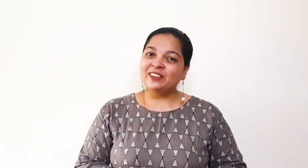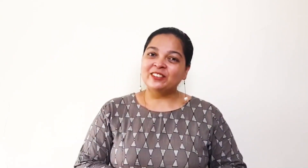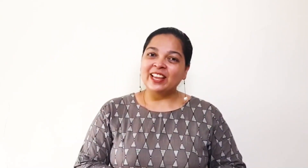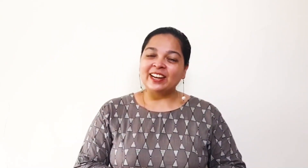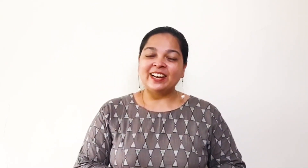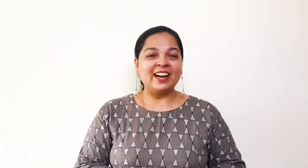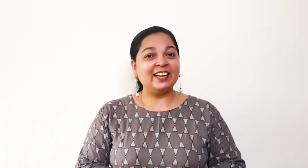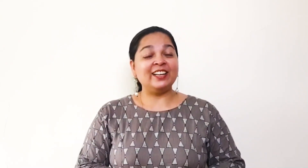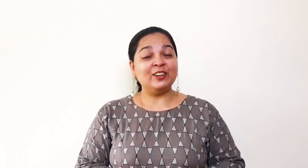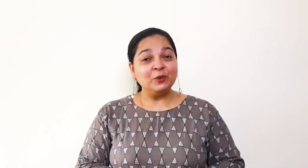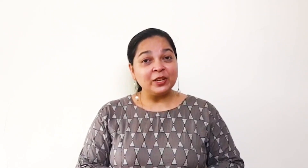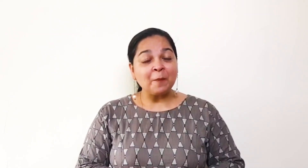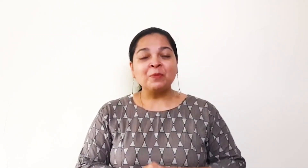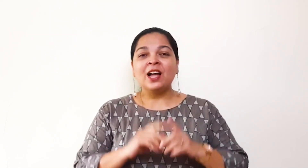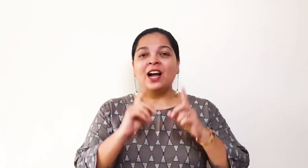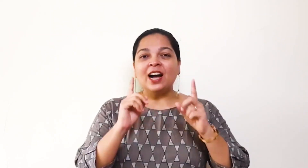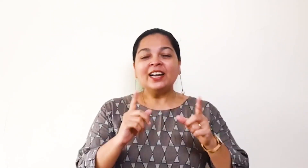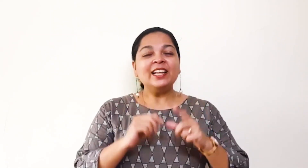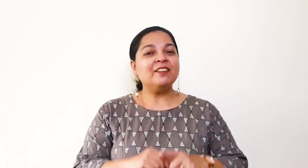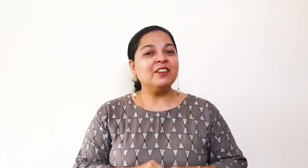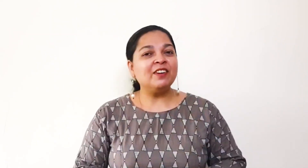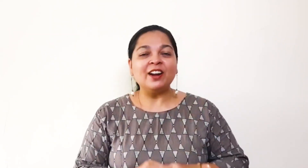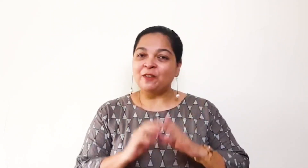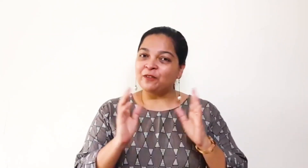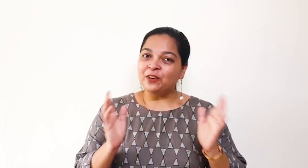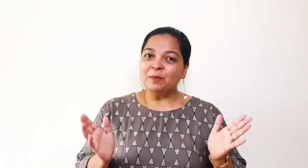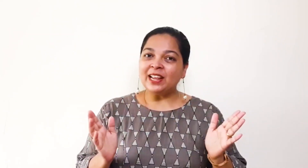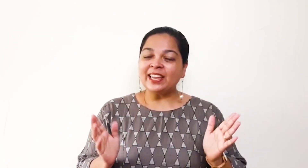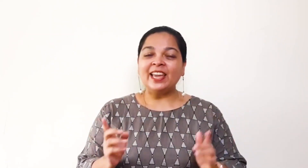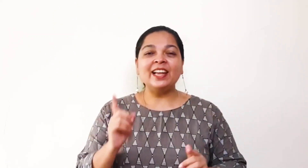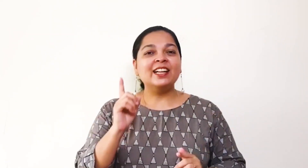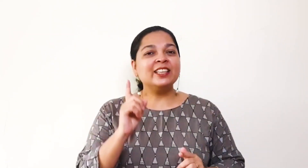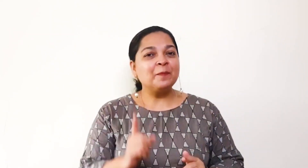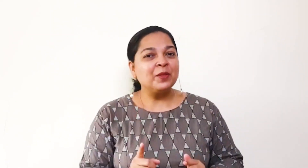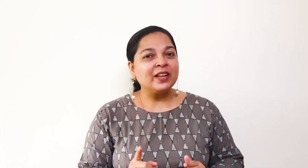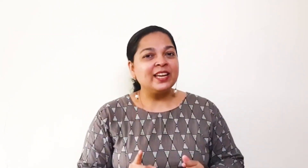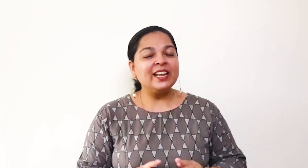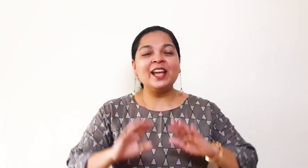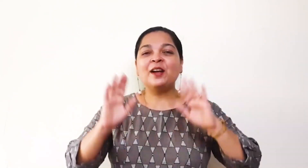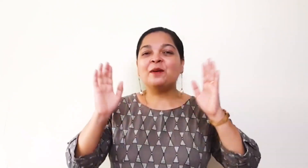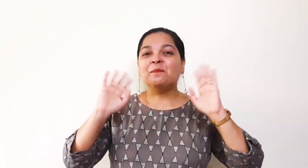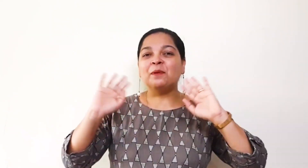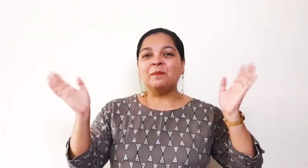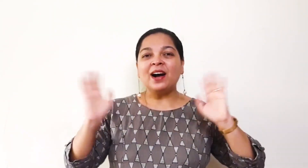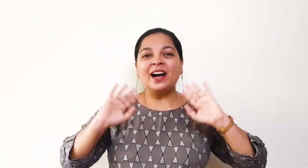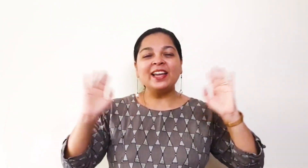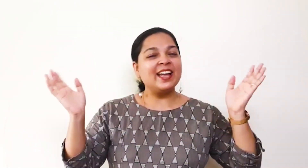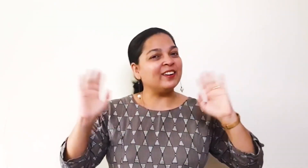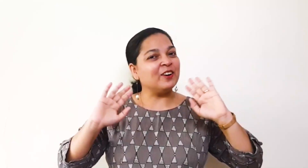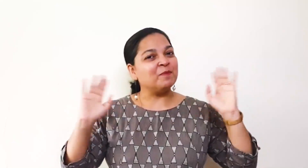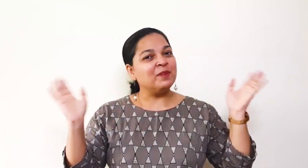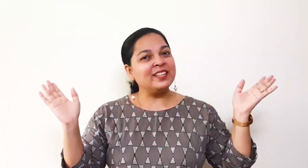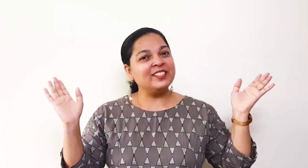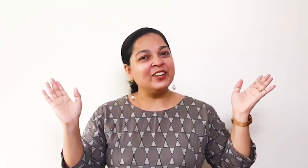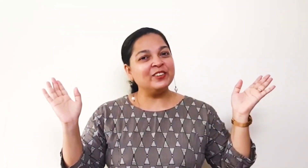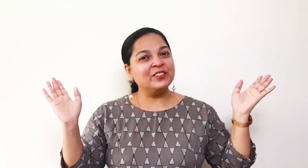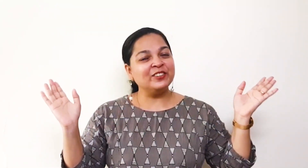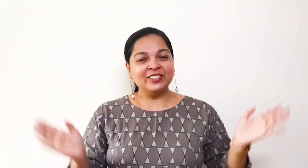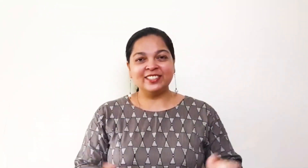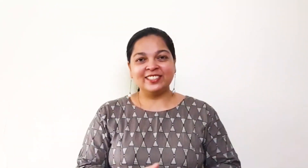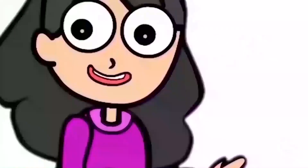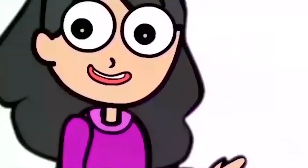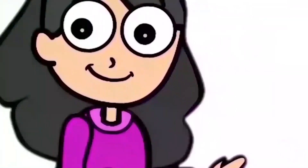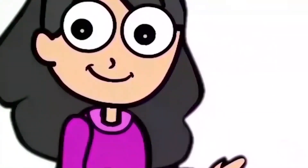आसंता संडे आमे निश्चय साक्षात हेबु। सेते दिन पर्यंत बाय बाय एंड गॉड ब्लेस